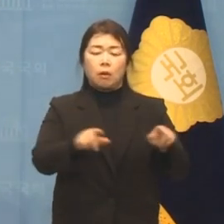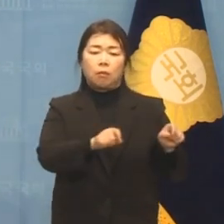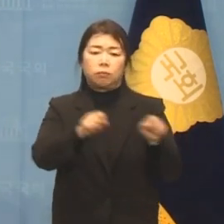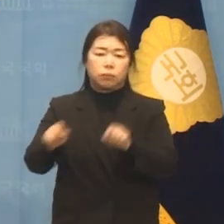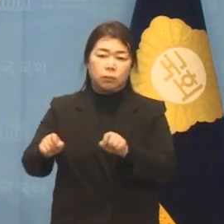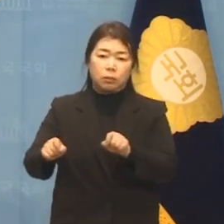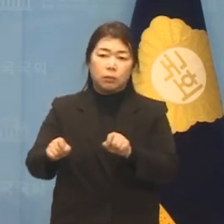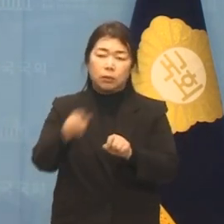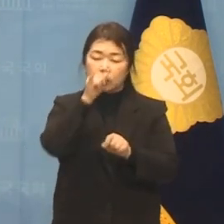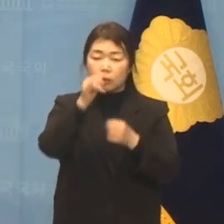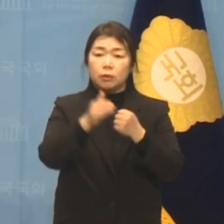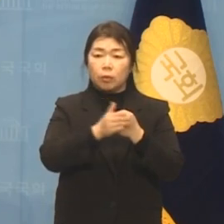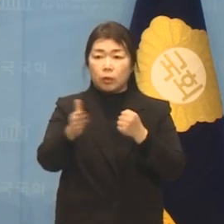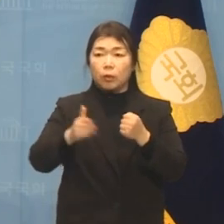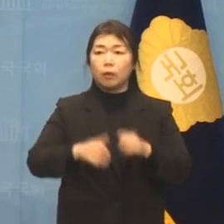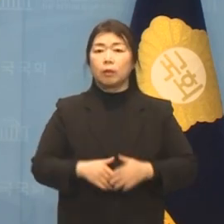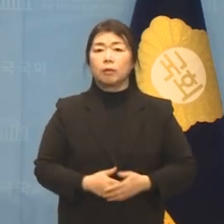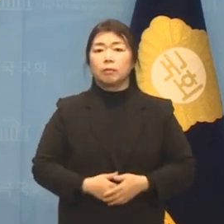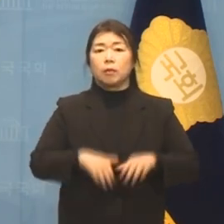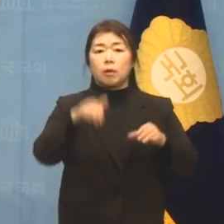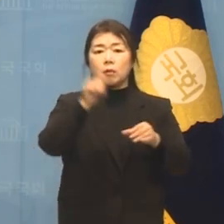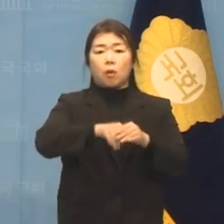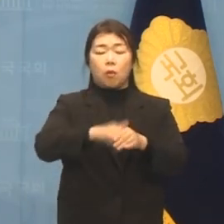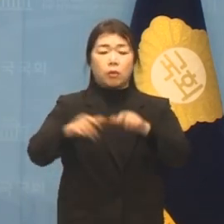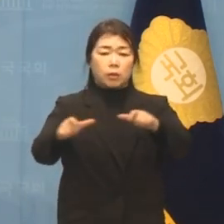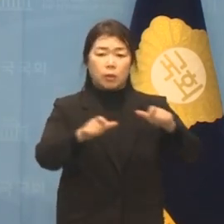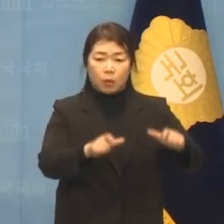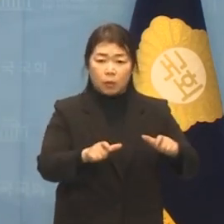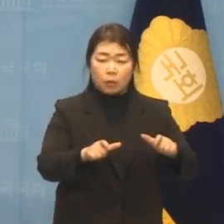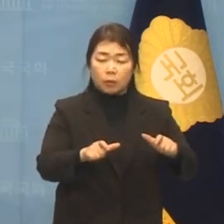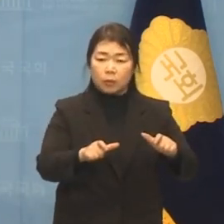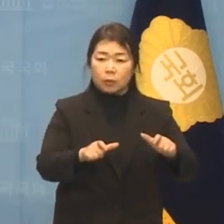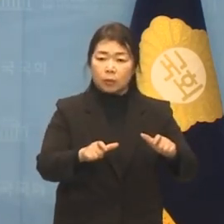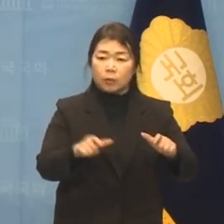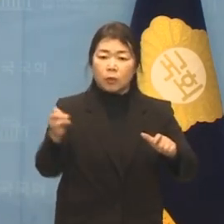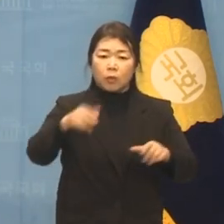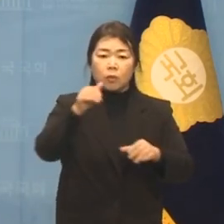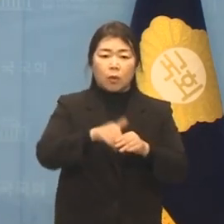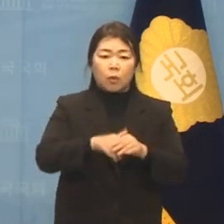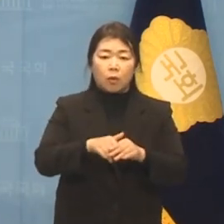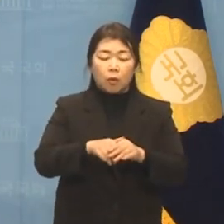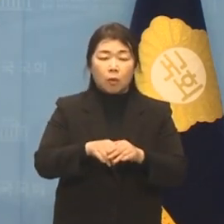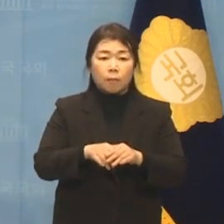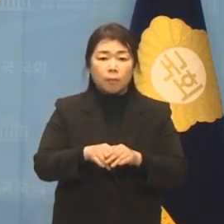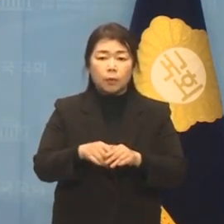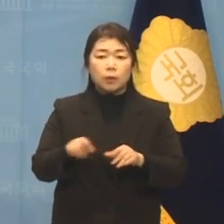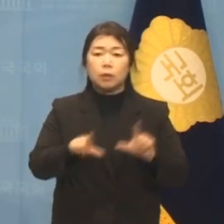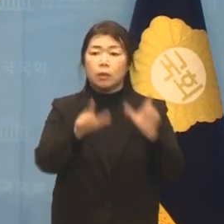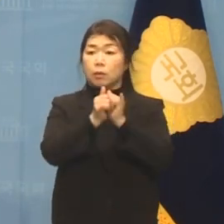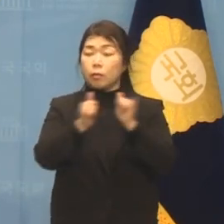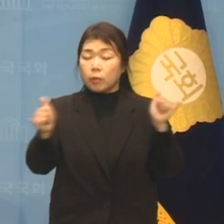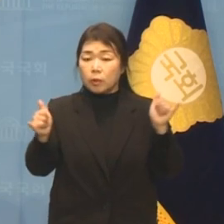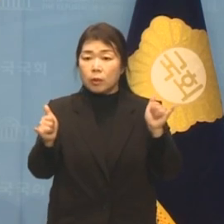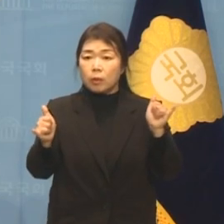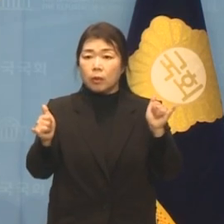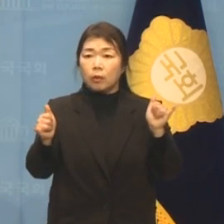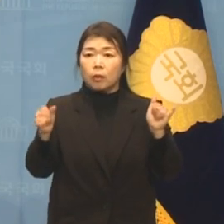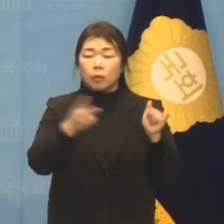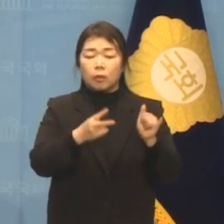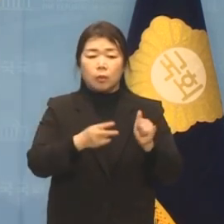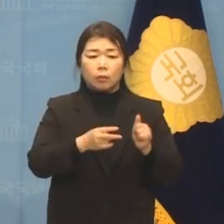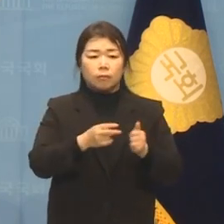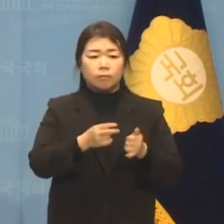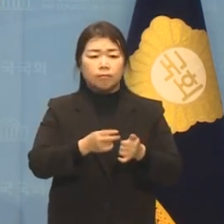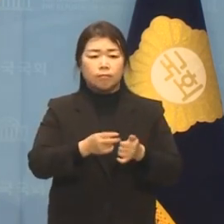미뤄지고 있어서 이에 대한 지역민들의 우려와 또 합리적인 선거구 획정